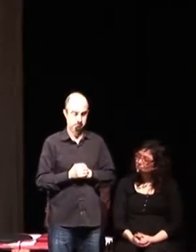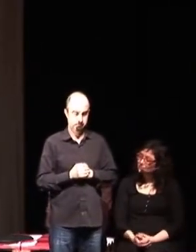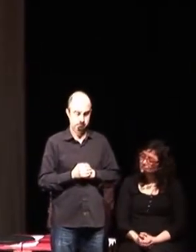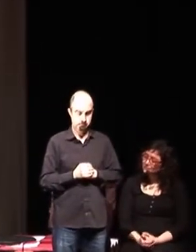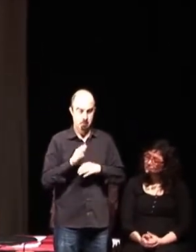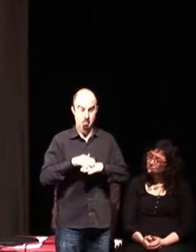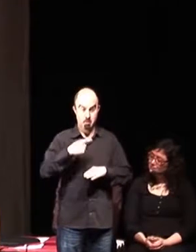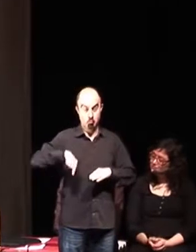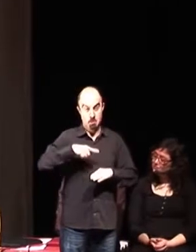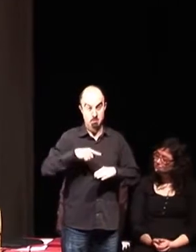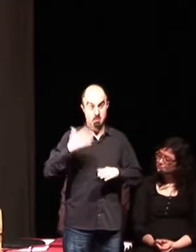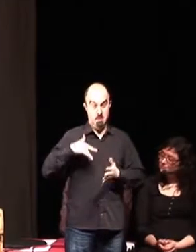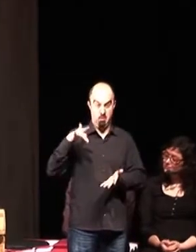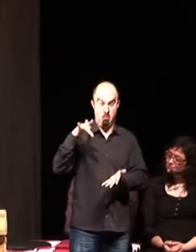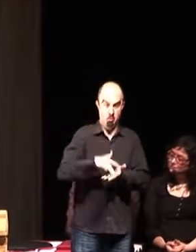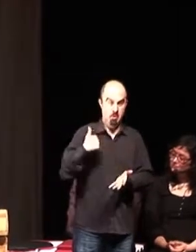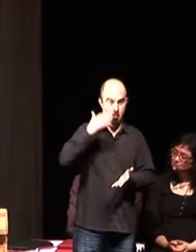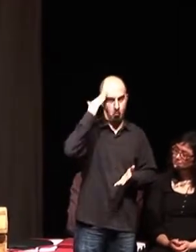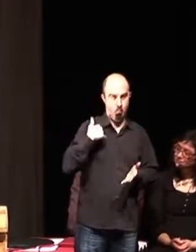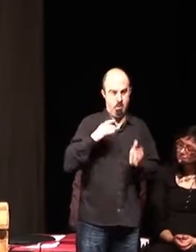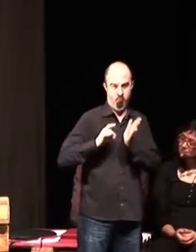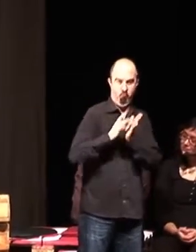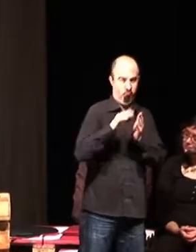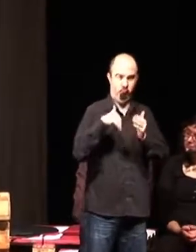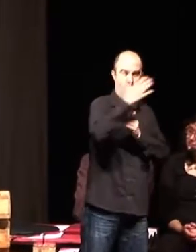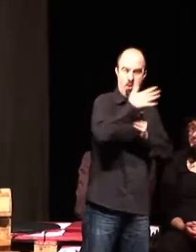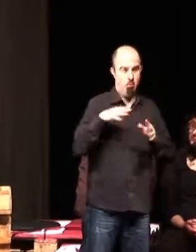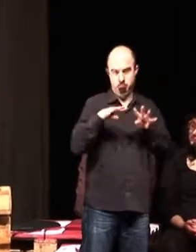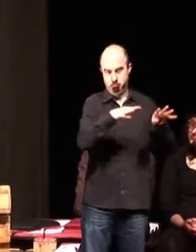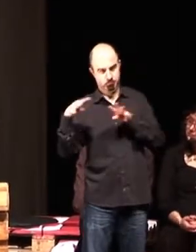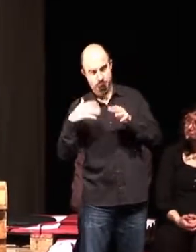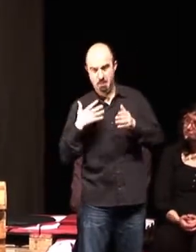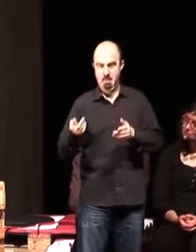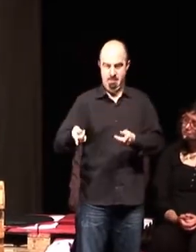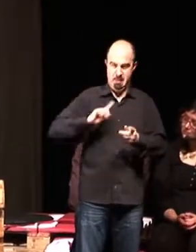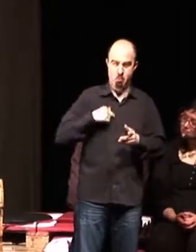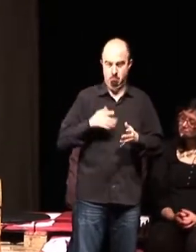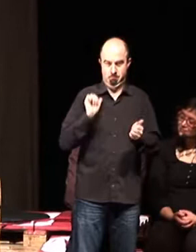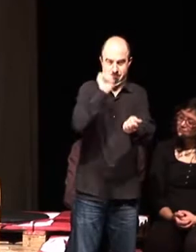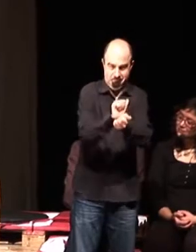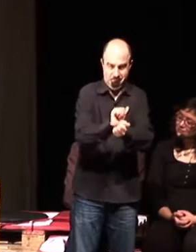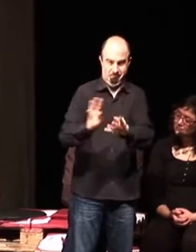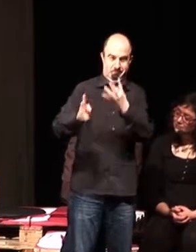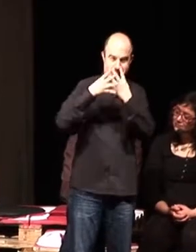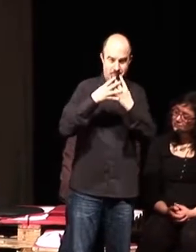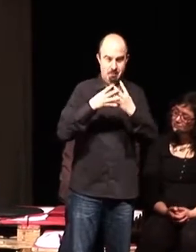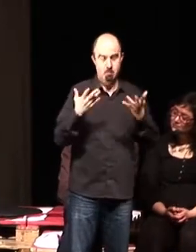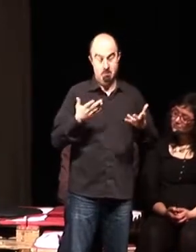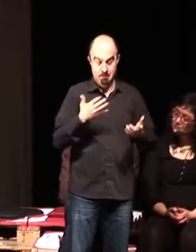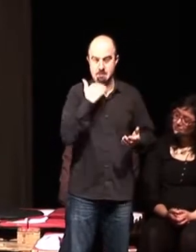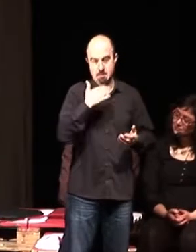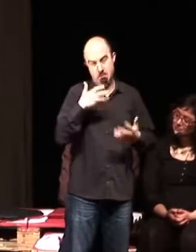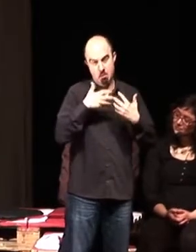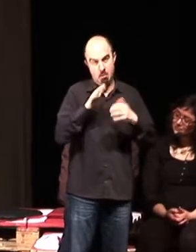Perquè nosaltres, que hem estat un poble exiliat, un poble afusellat, un poble engarjolat, sabem que la lluita per la llibertat del